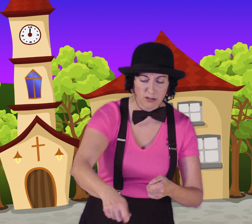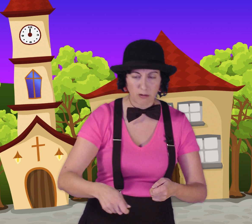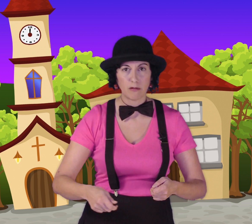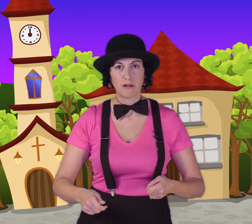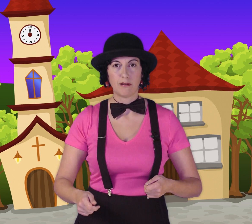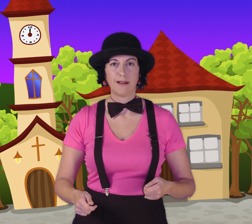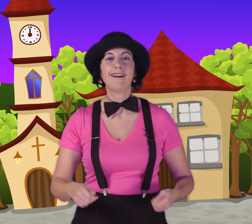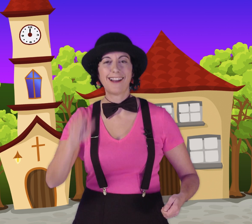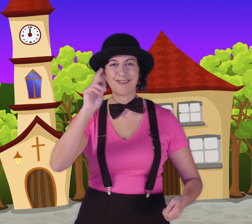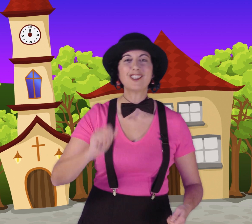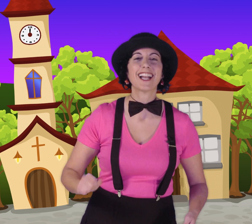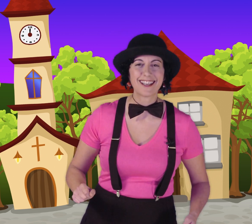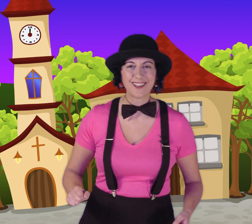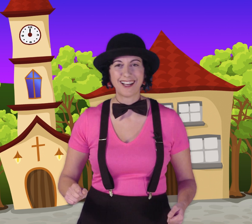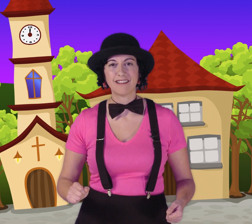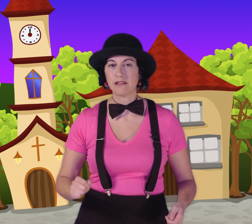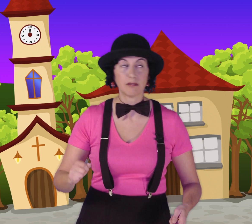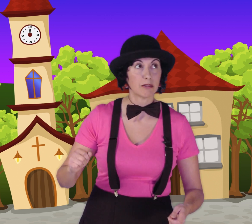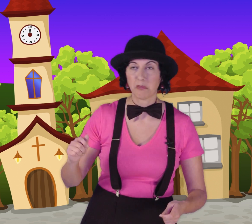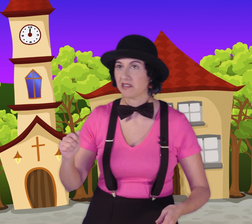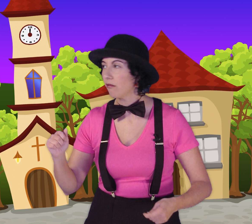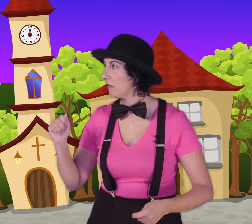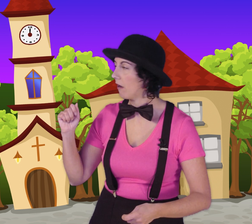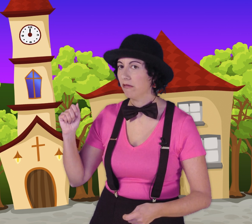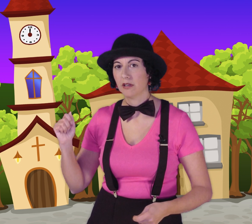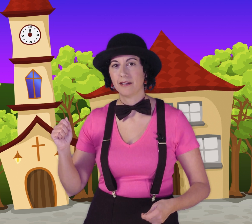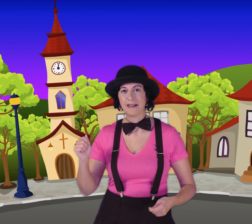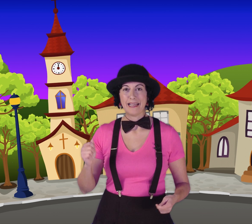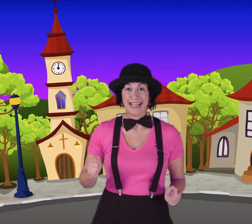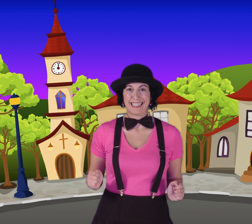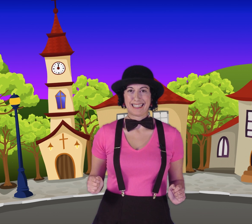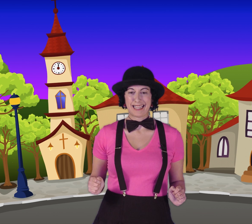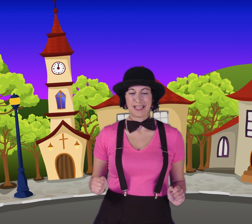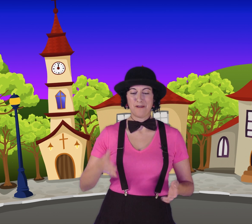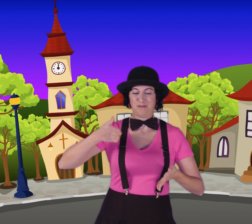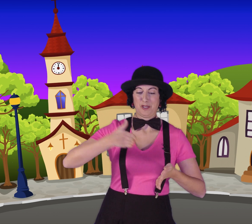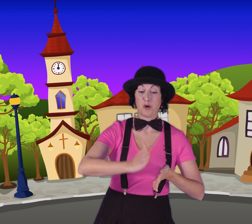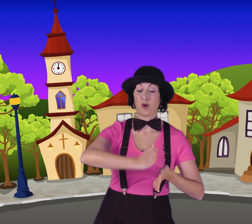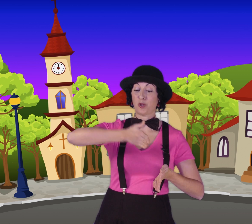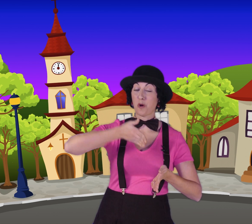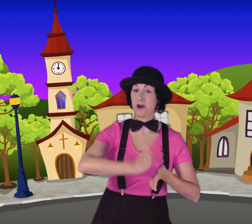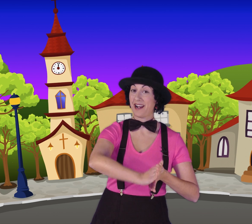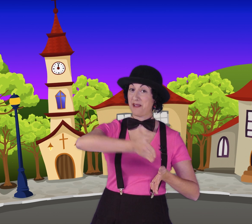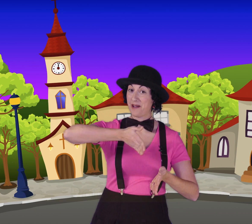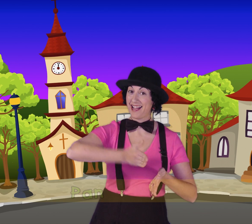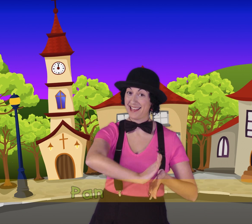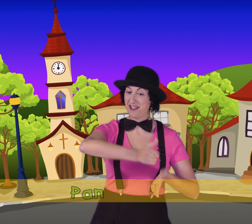1, 2, 3 y 4. ¡Hala, muchas gracias, señora! Pesado. El sastrecillo cortó una rebanada de